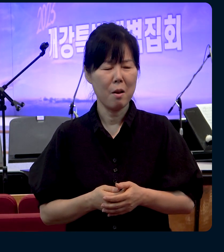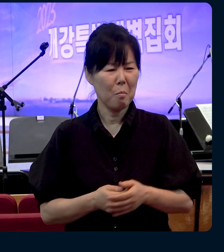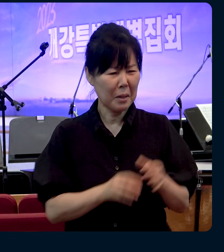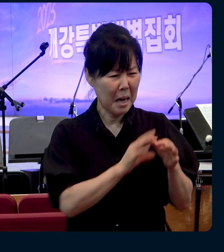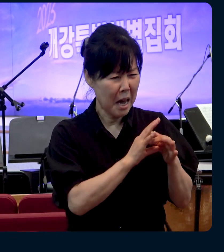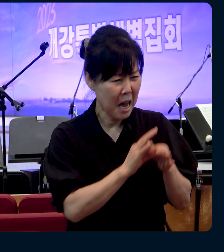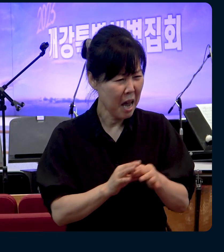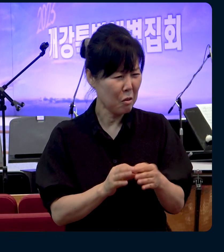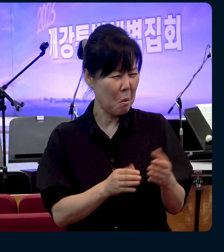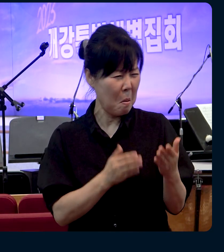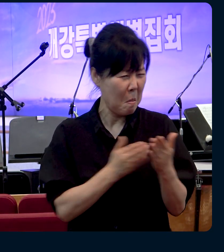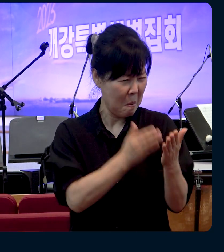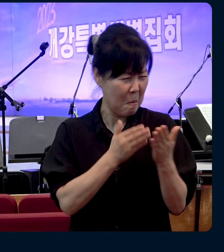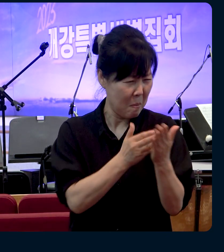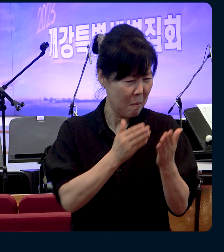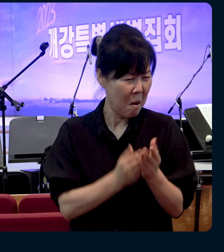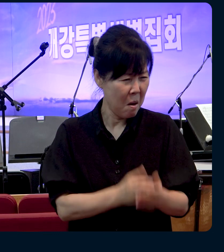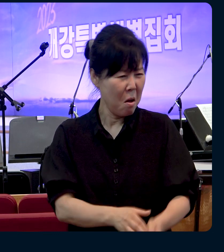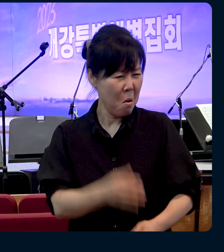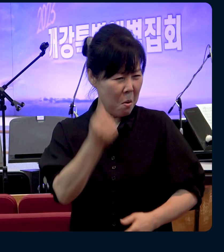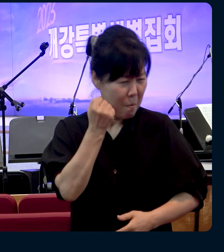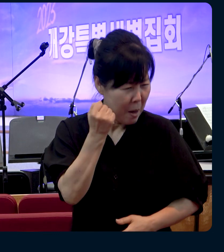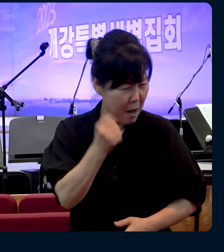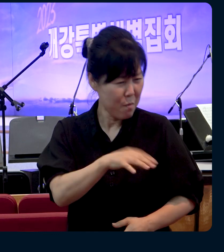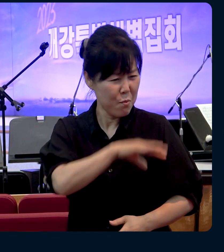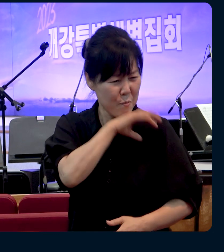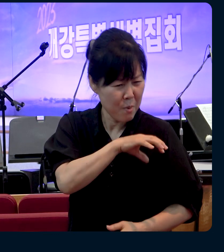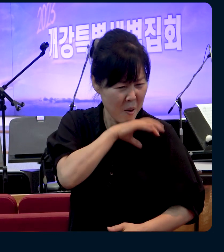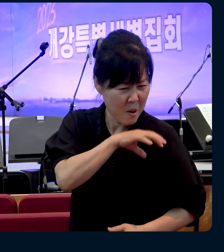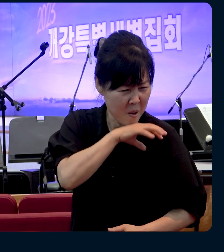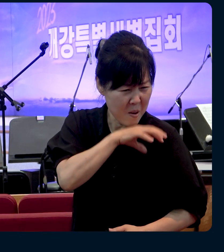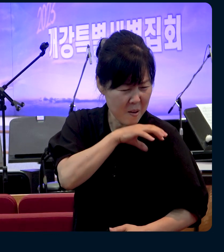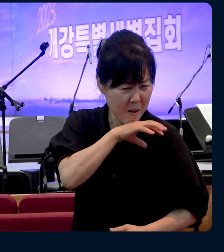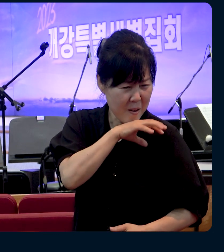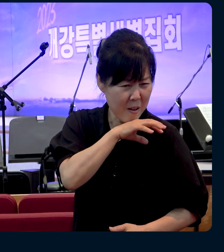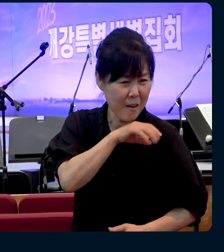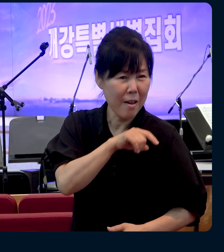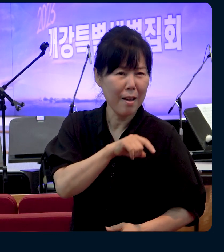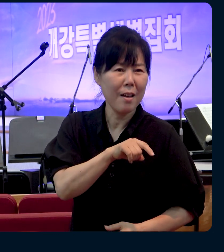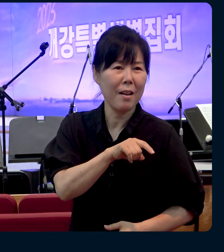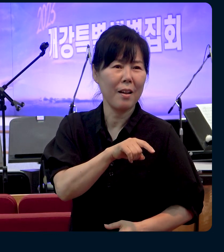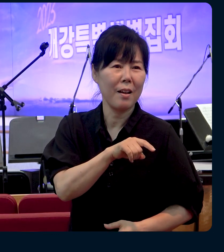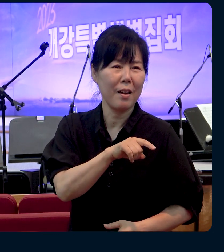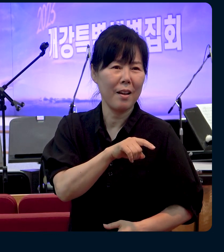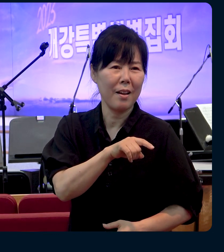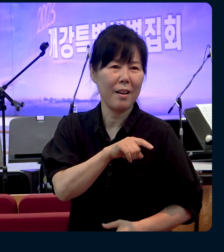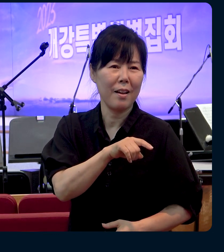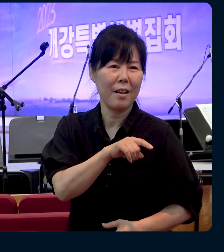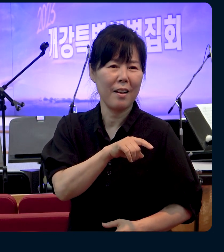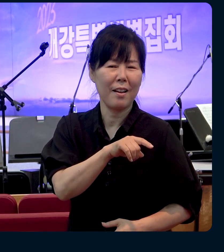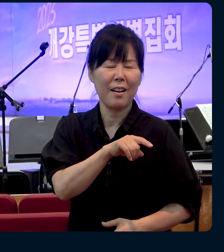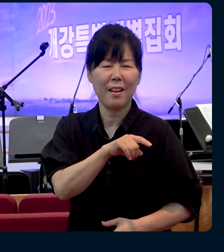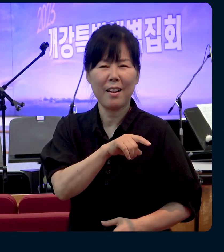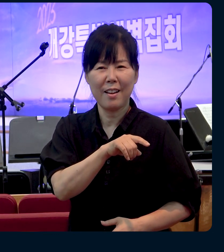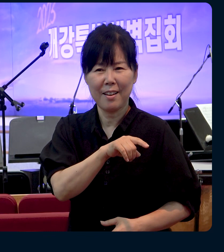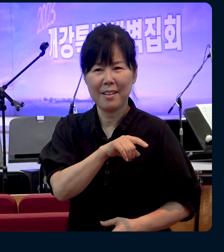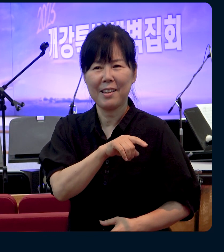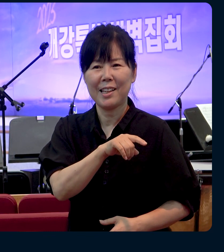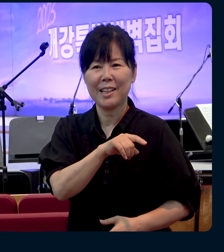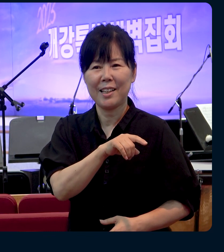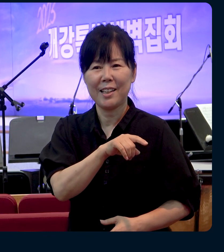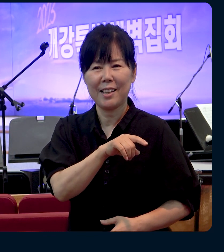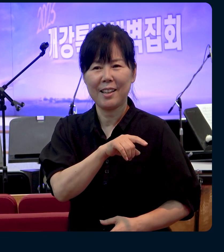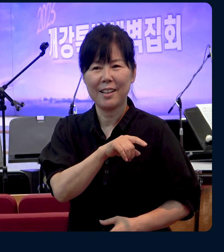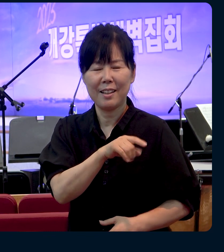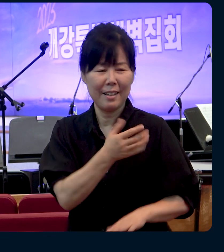계속 컴플레인하고 계속 원망하고 불평하고 그러면요,